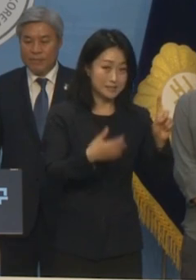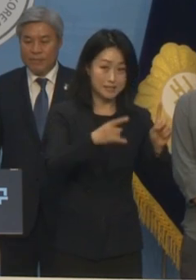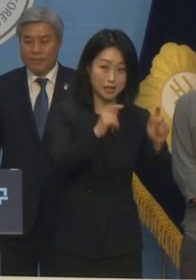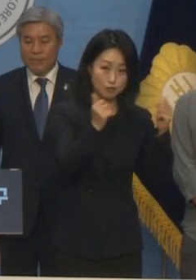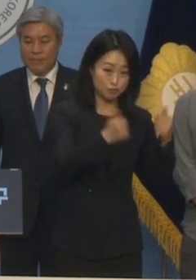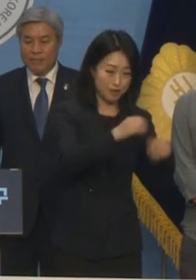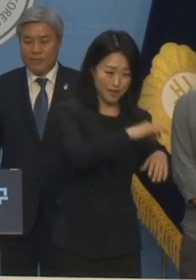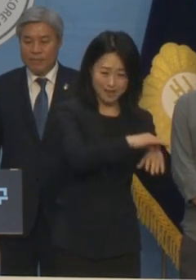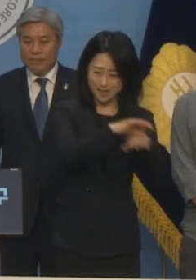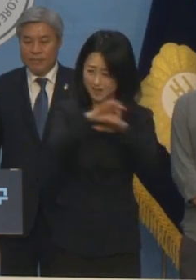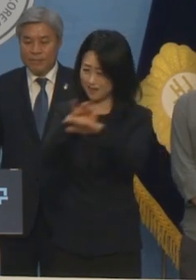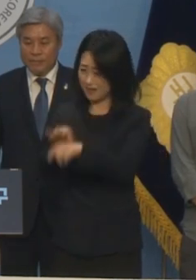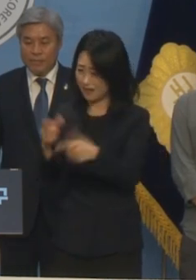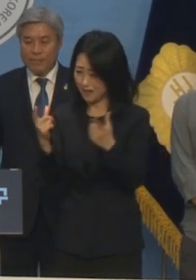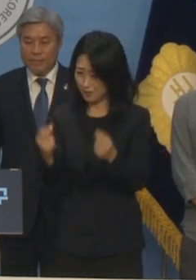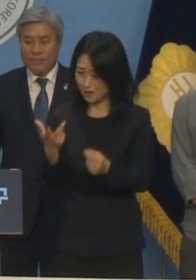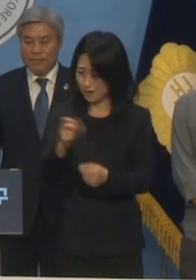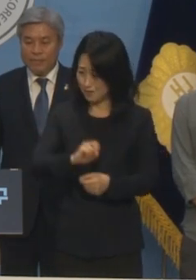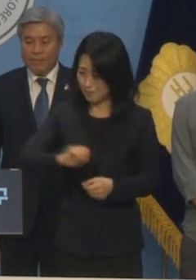반복할 뿐입니다.